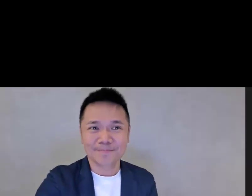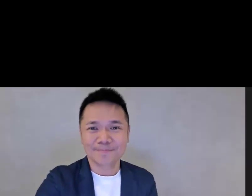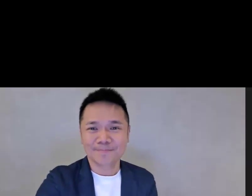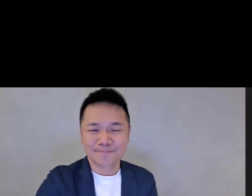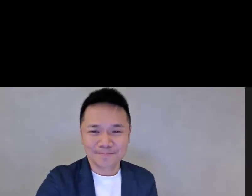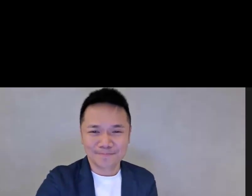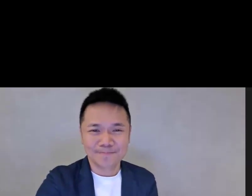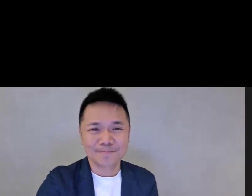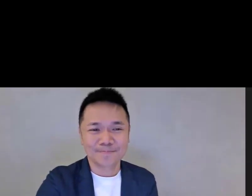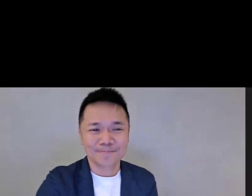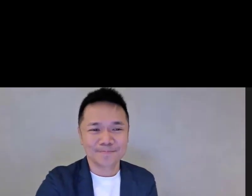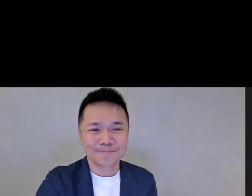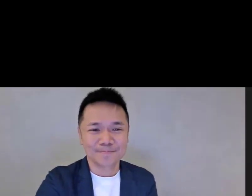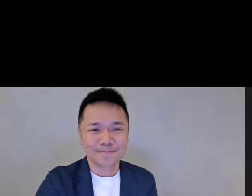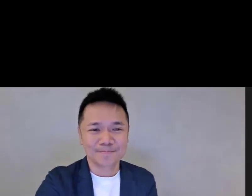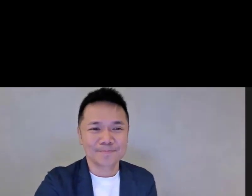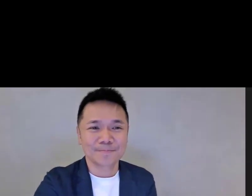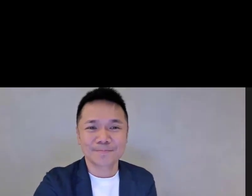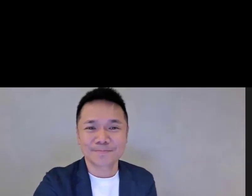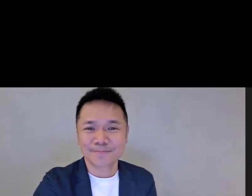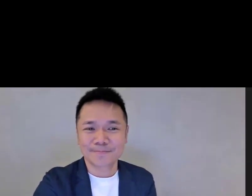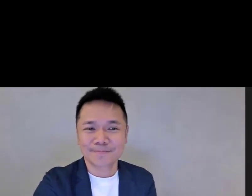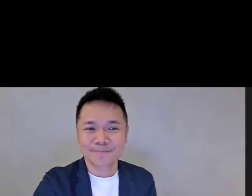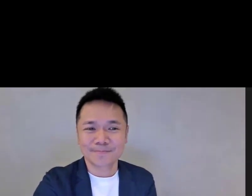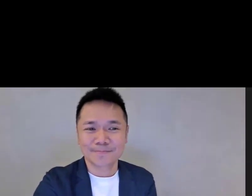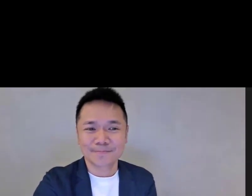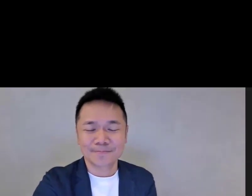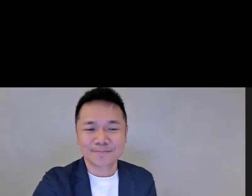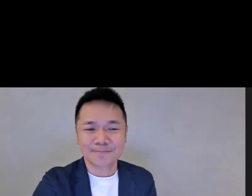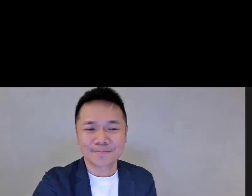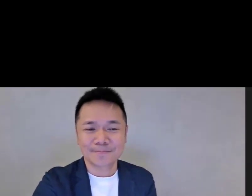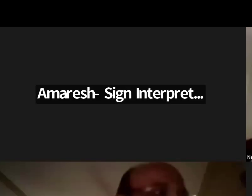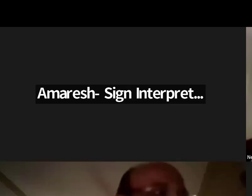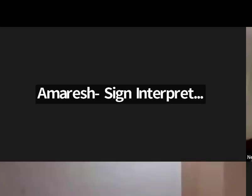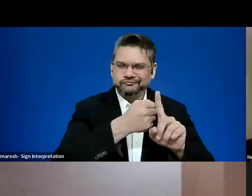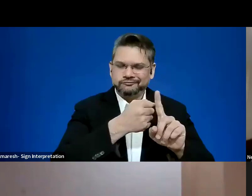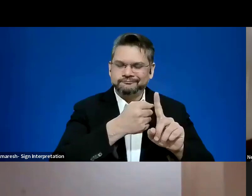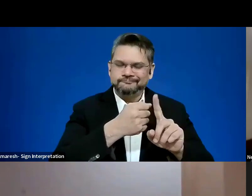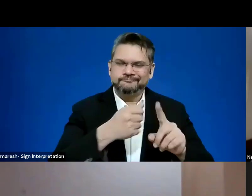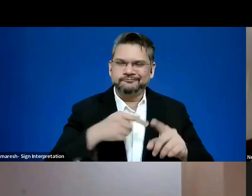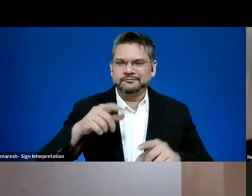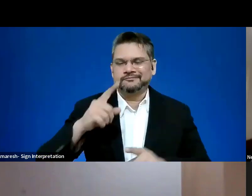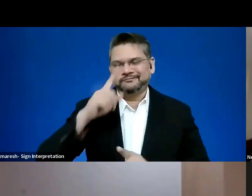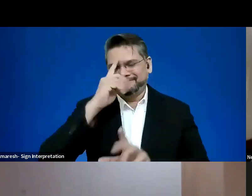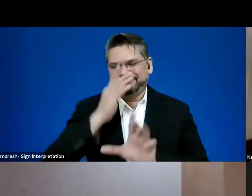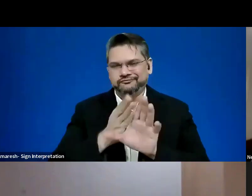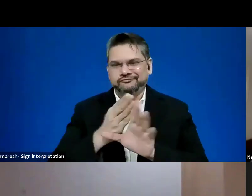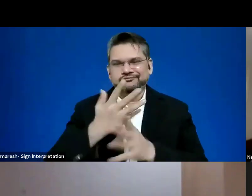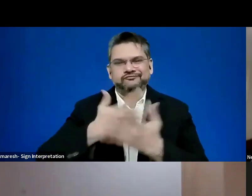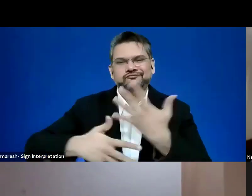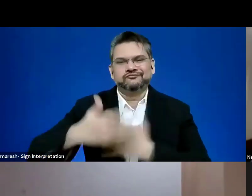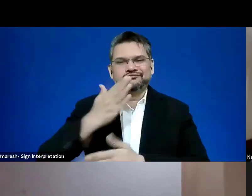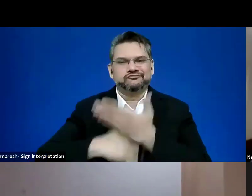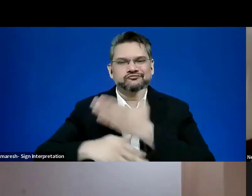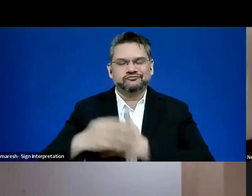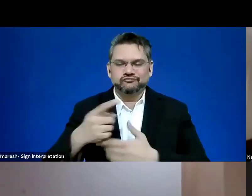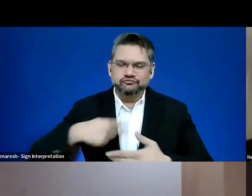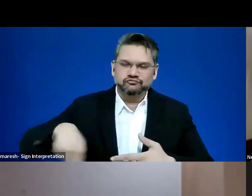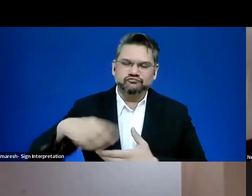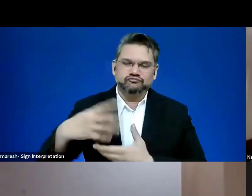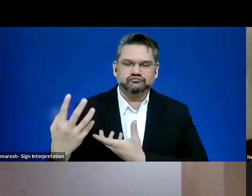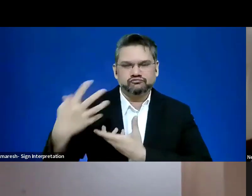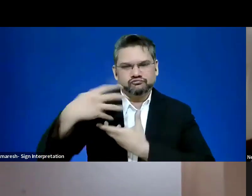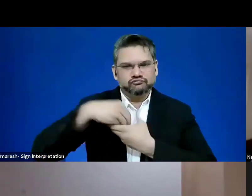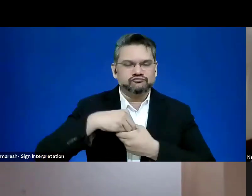而且呢让我们更好的为我们残疾人士来去做更好的发声，以及呢带给我们社群更好